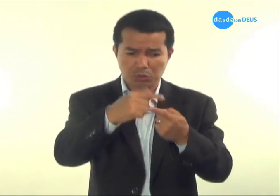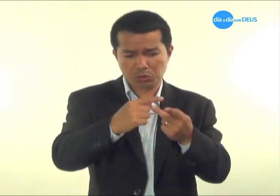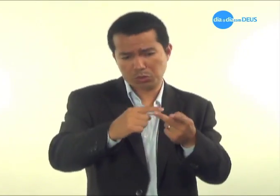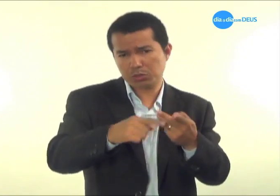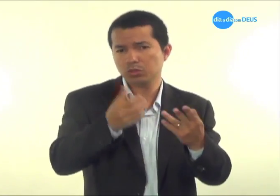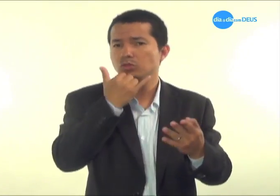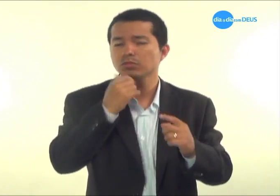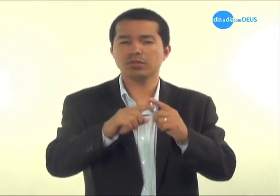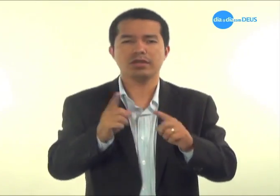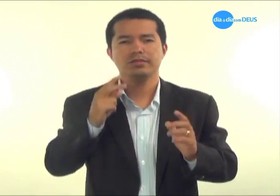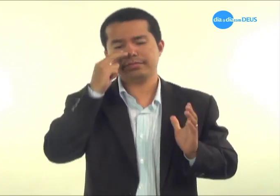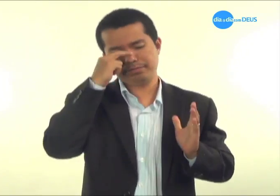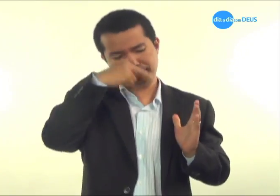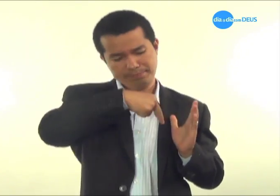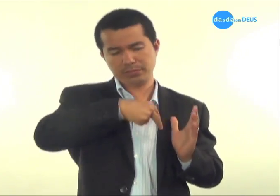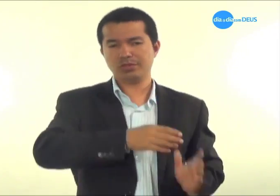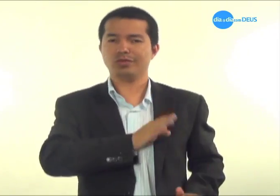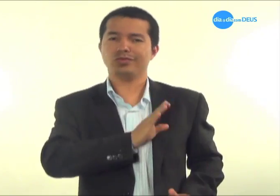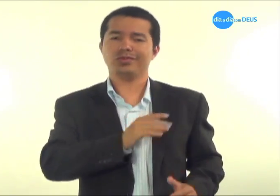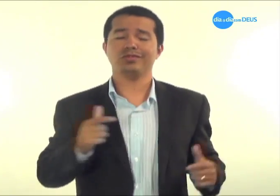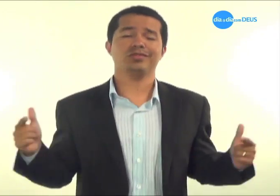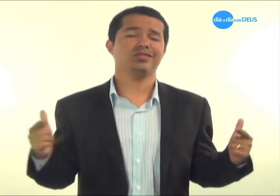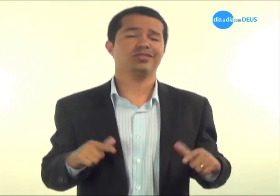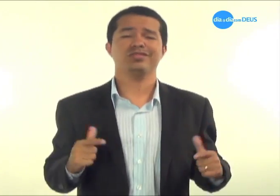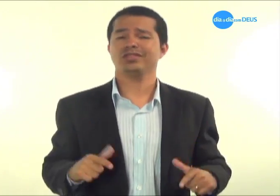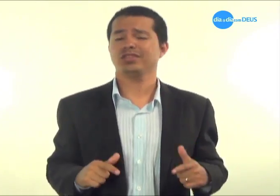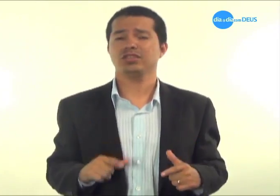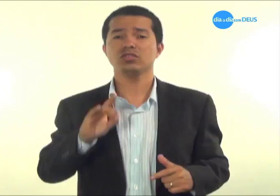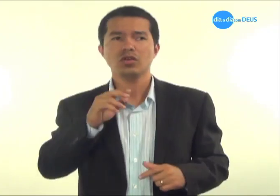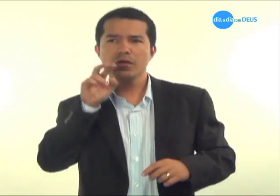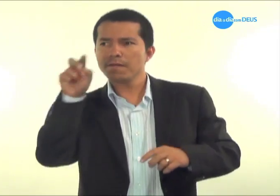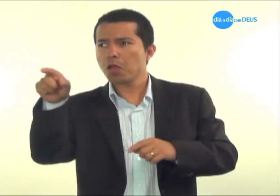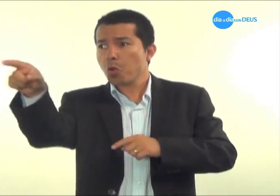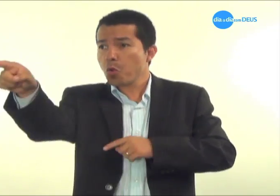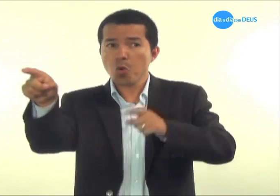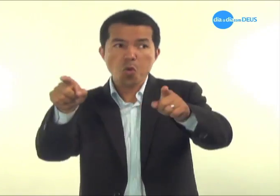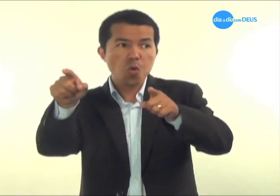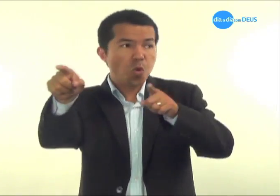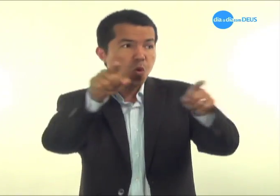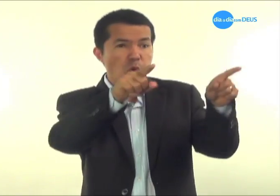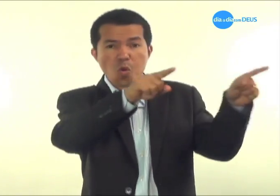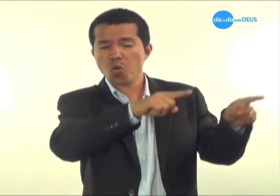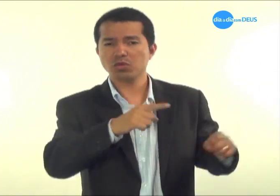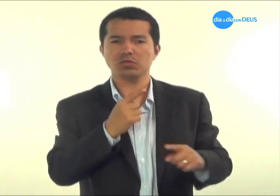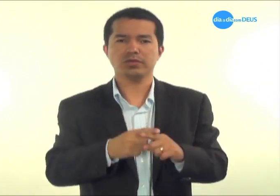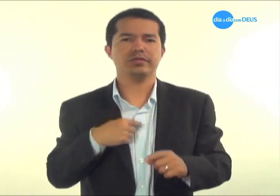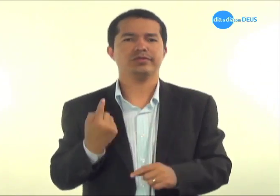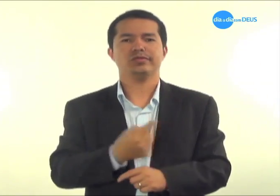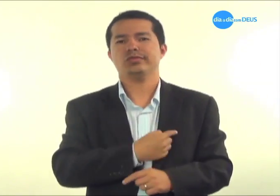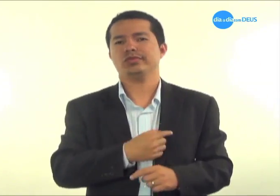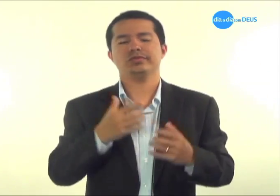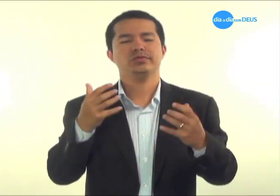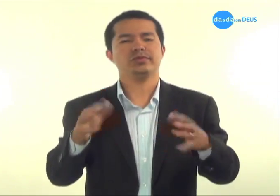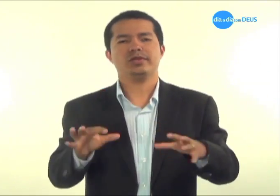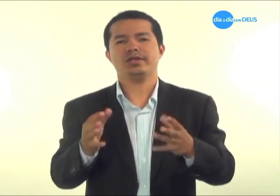essa desculpa, aquela desculpa, e a gente não olha para dentro da gente. A gente só olha para fora. Porque a gente descobre 50.000